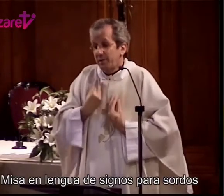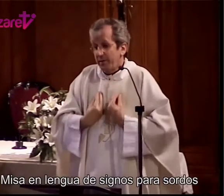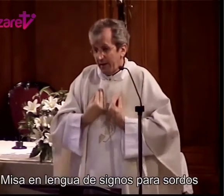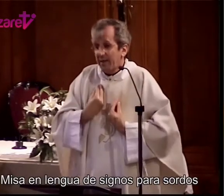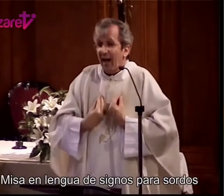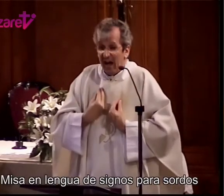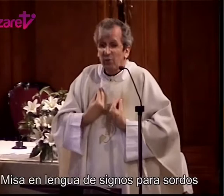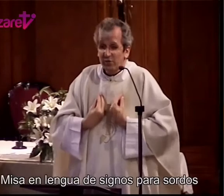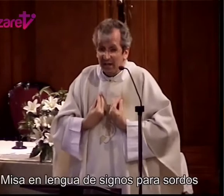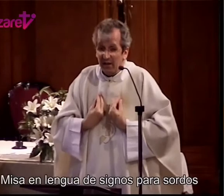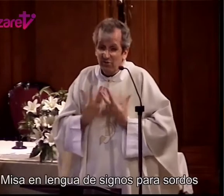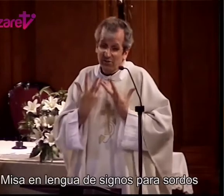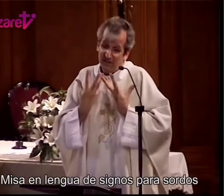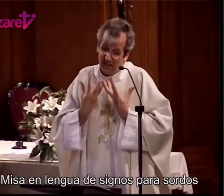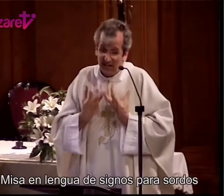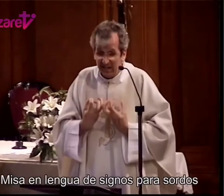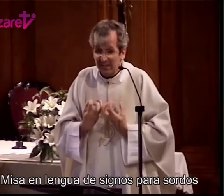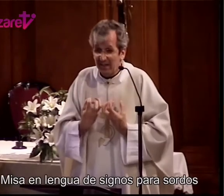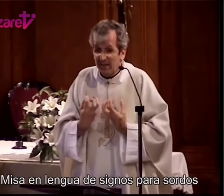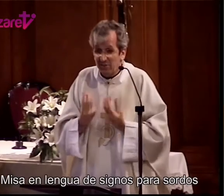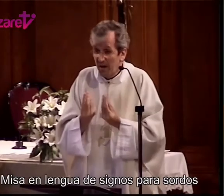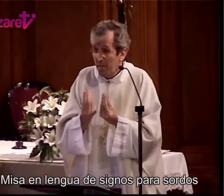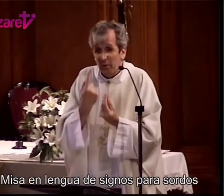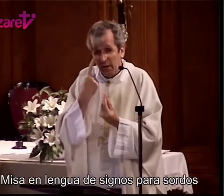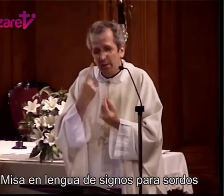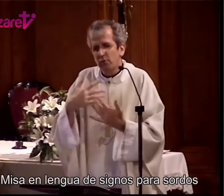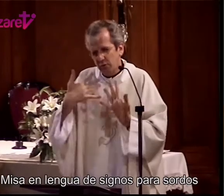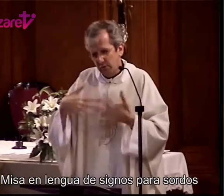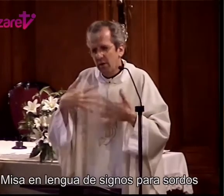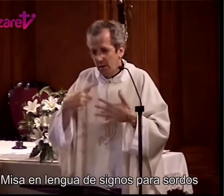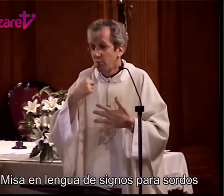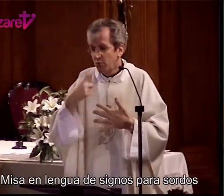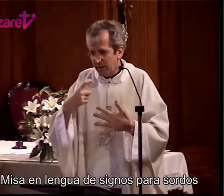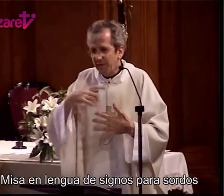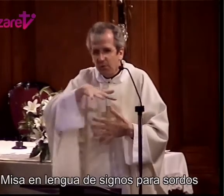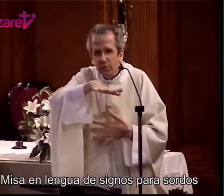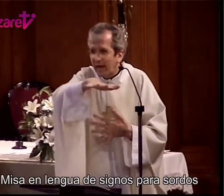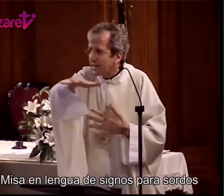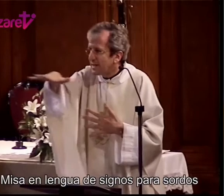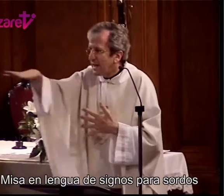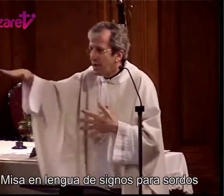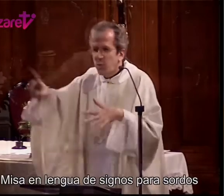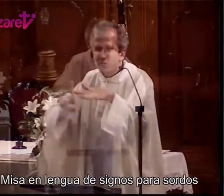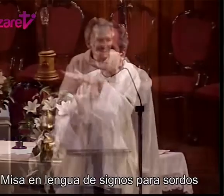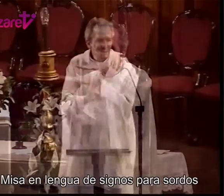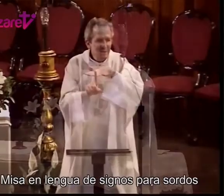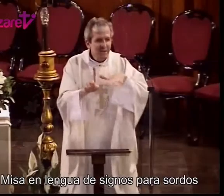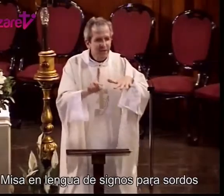verdad angustiados, entristecidos, porque vemos muchas dificultades en nuestro